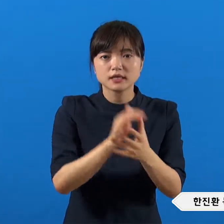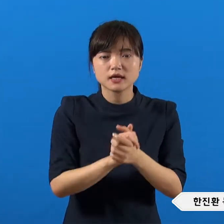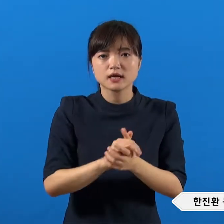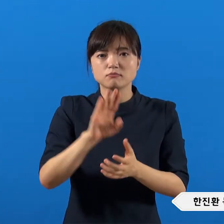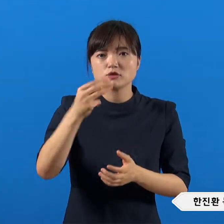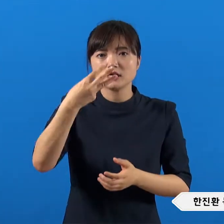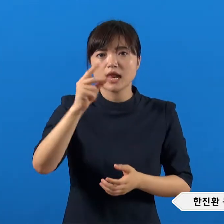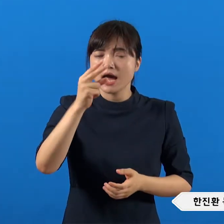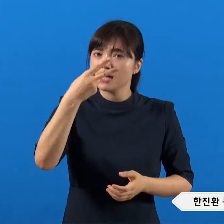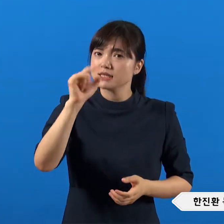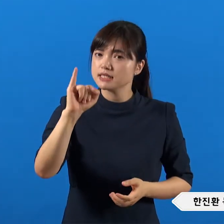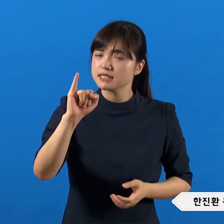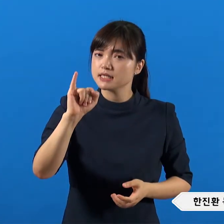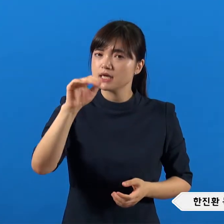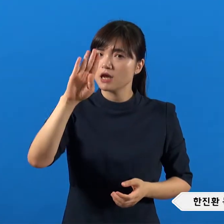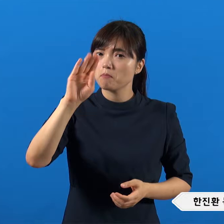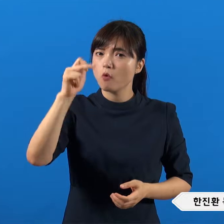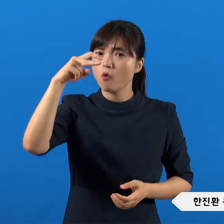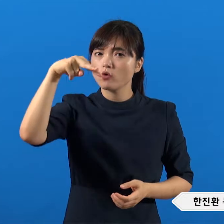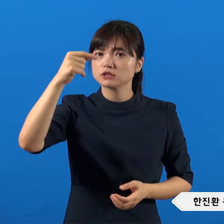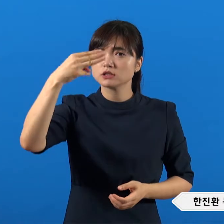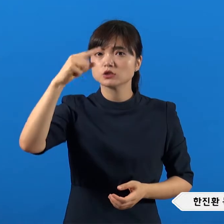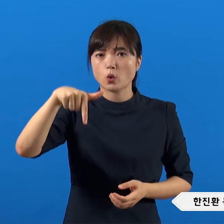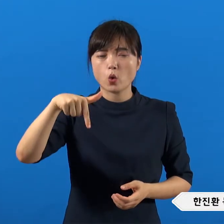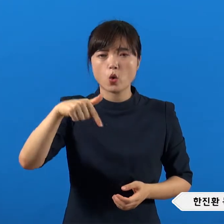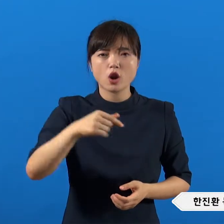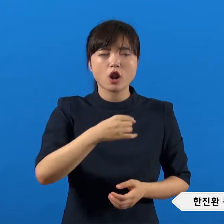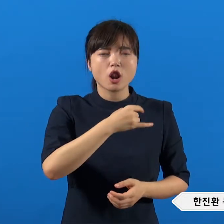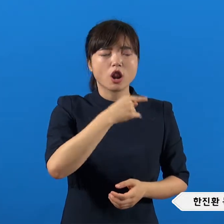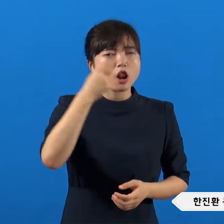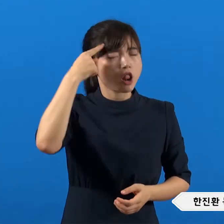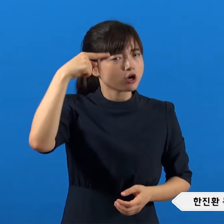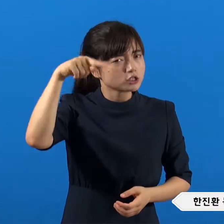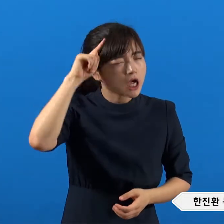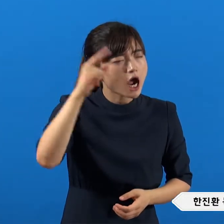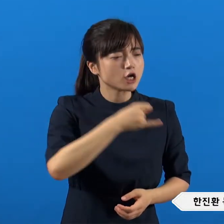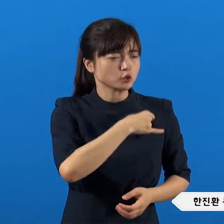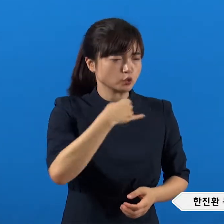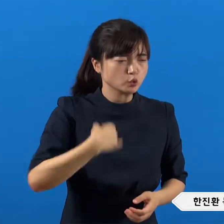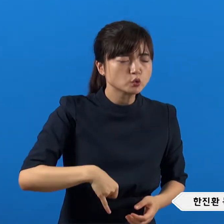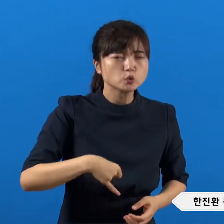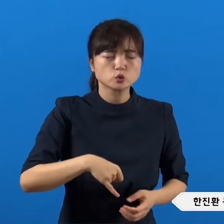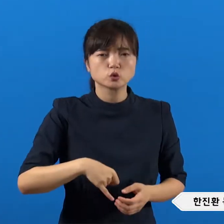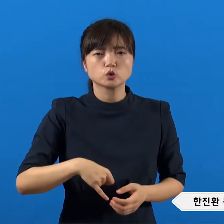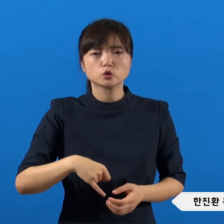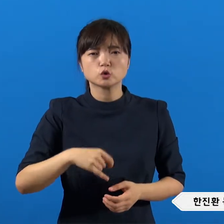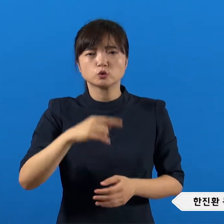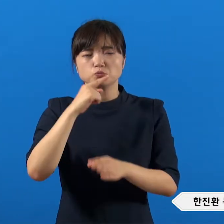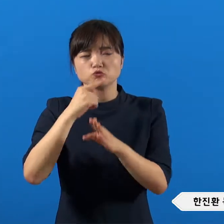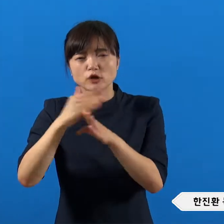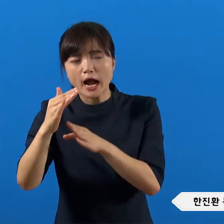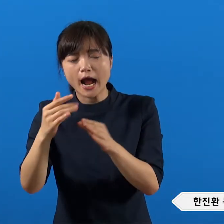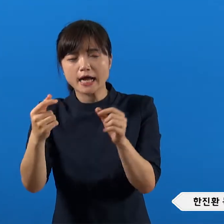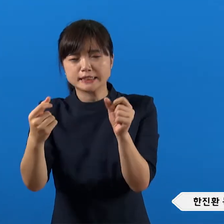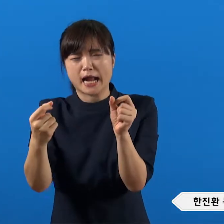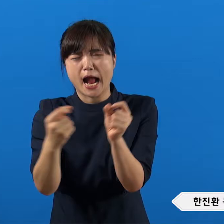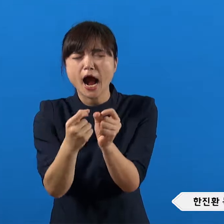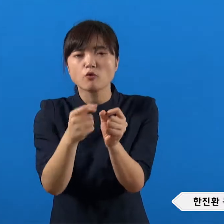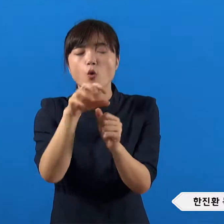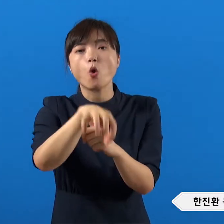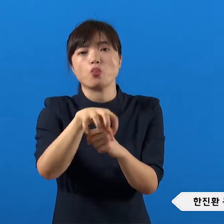블라디보스톡은 러시아와 중국, 북한 세 개 나라가 인접해 있는